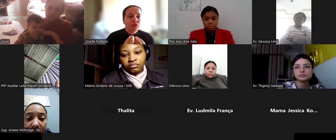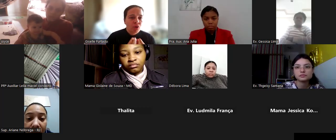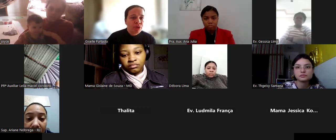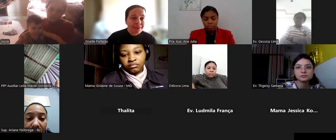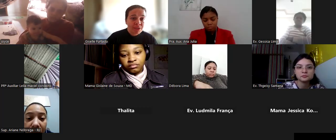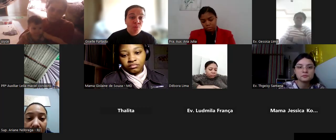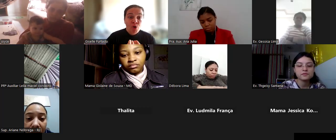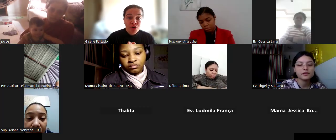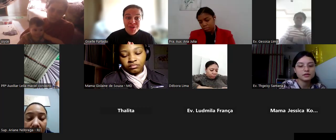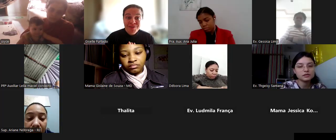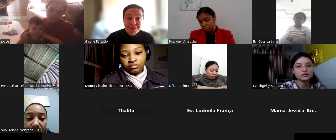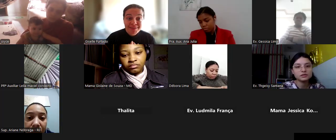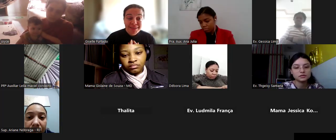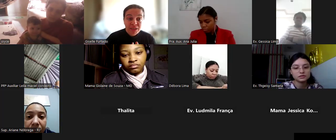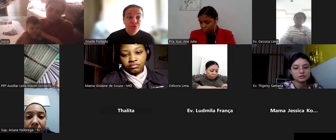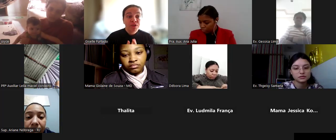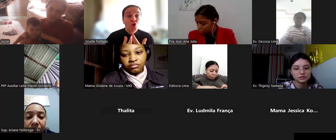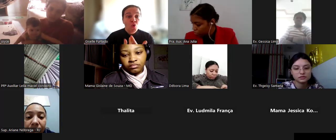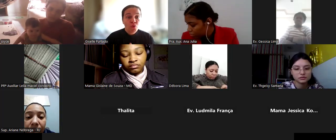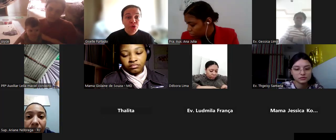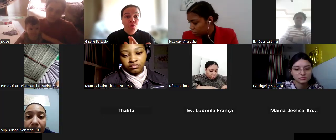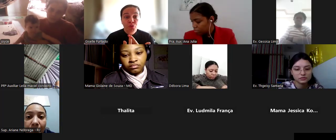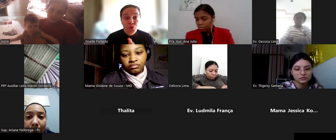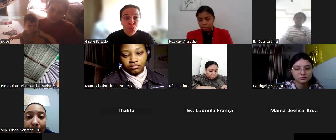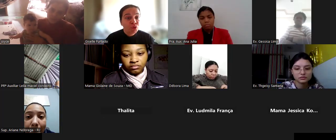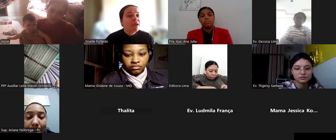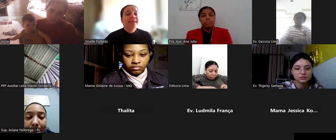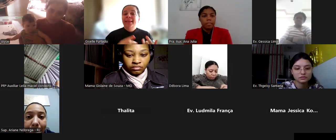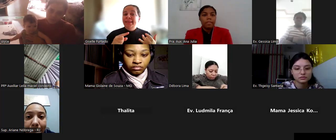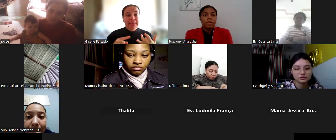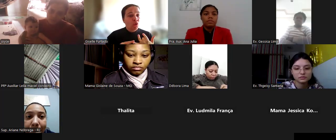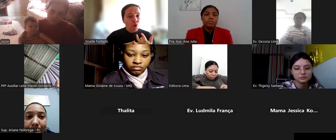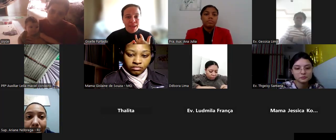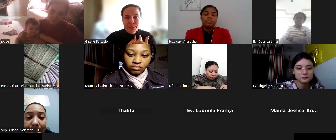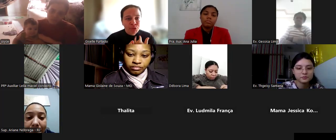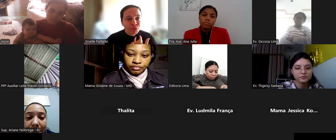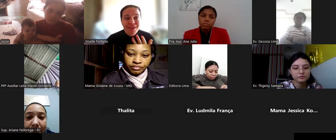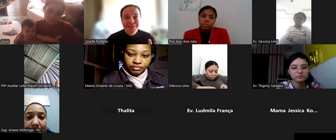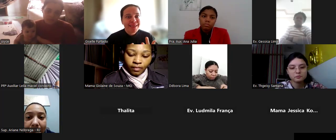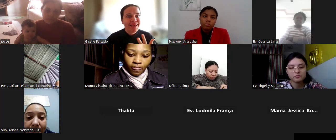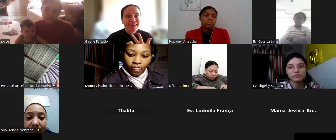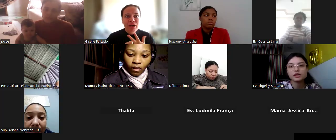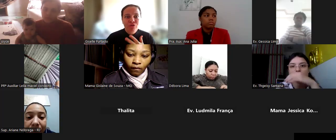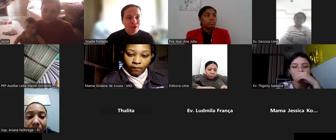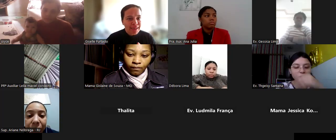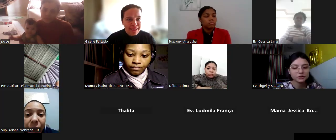da comunicação, pode ser sim que você encontre algum surdo que ele não conhece português e que ele não fala